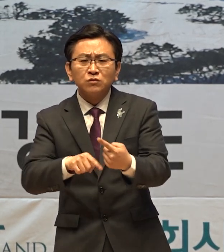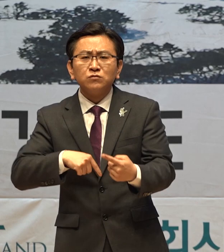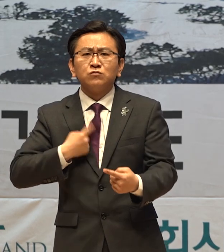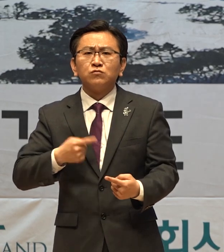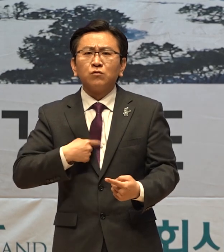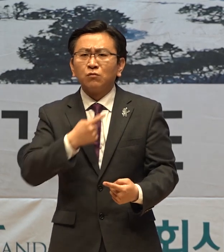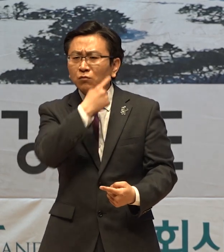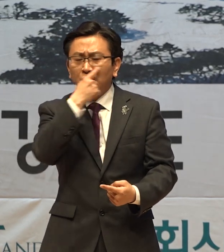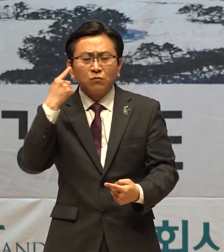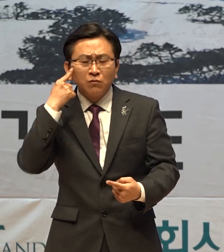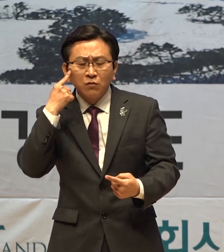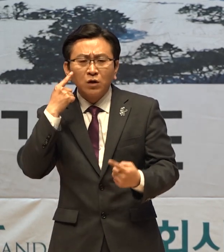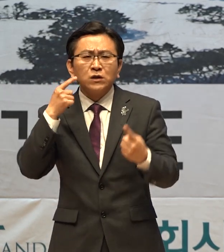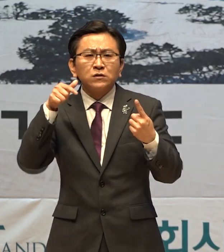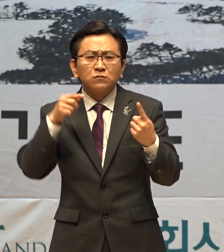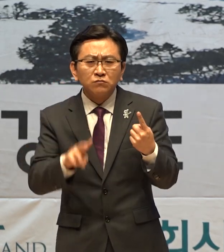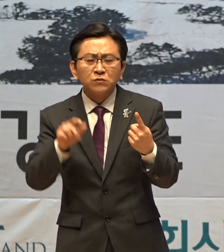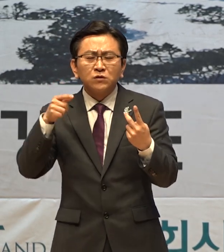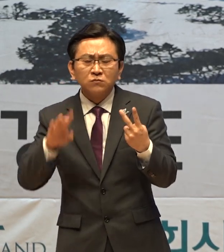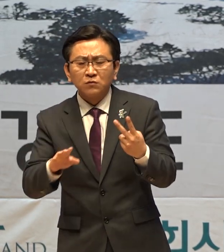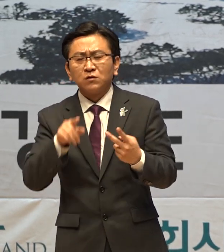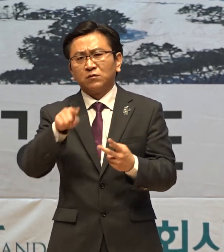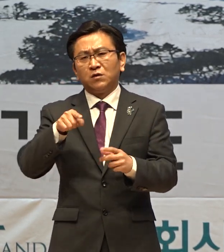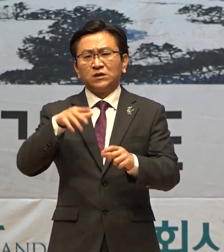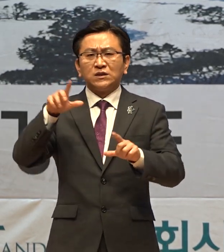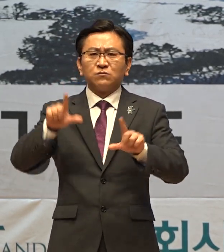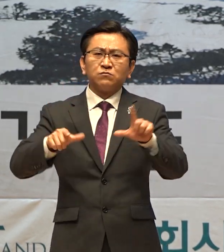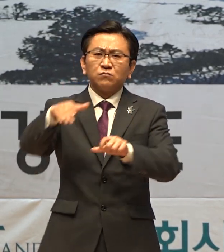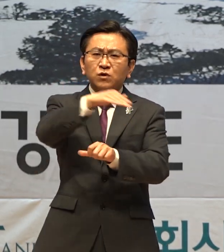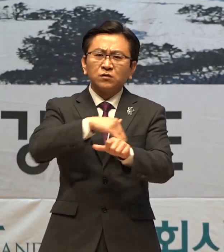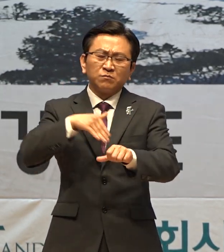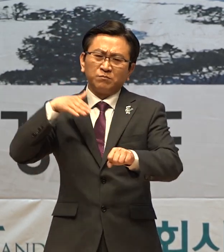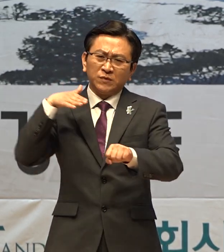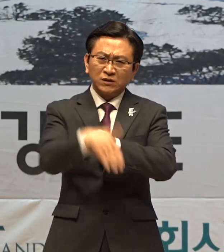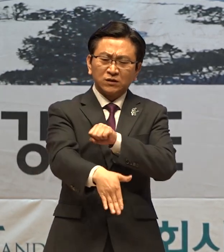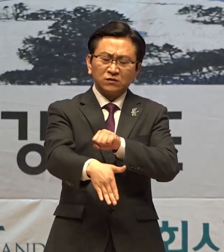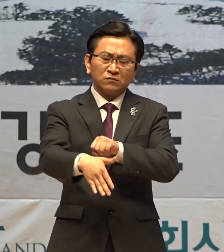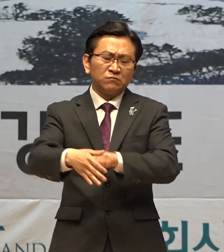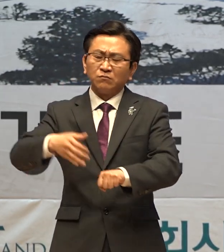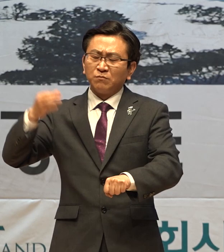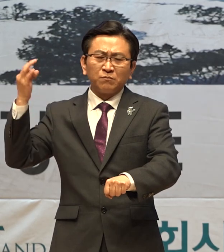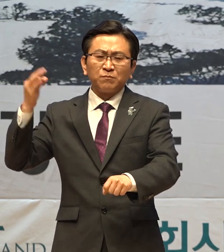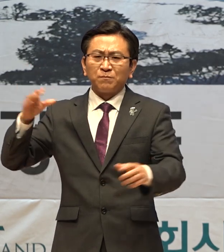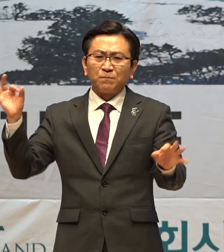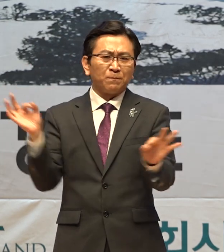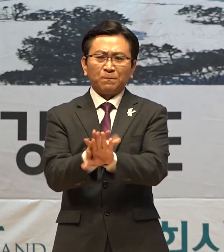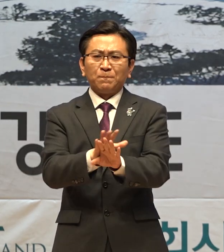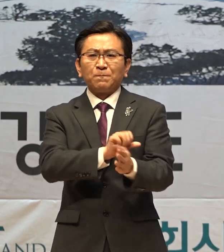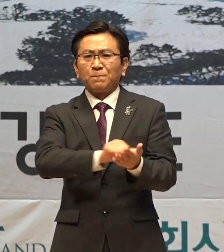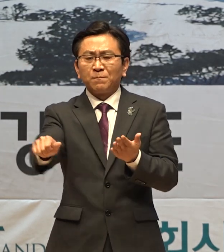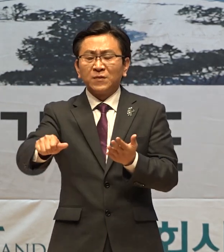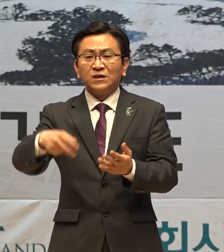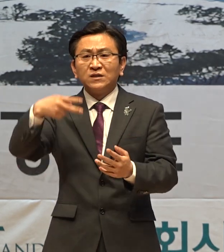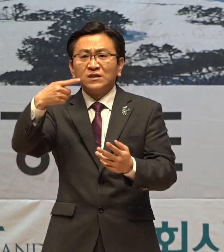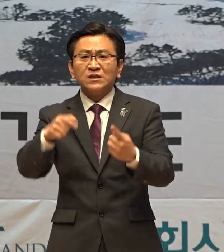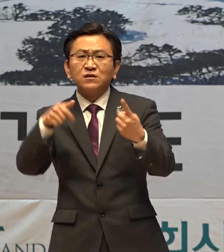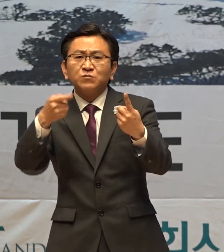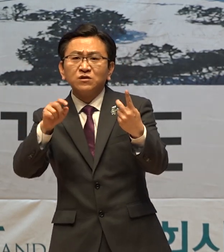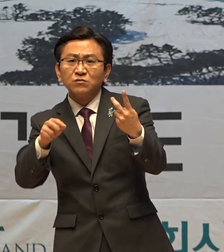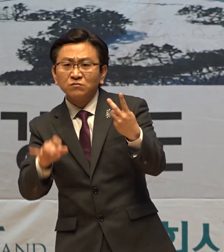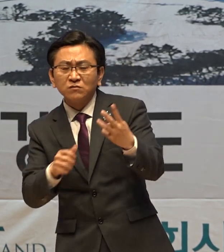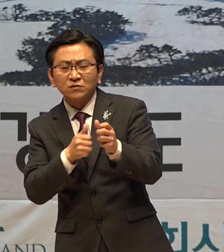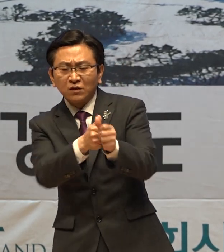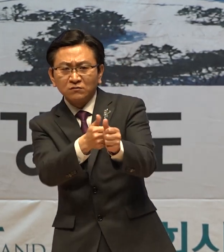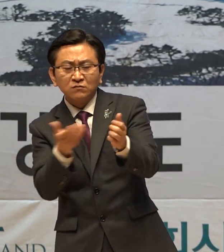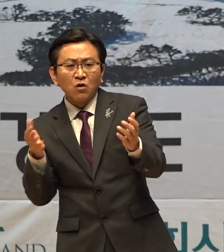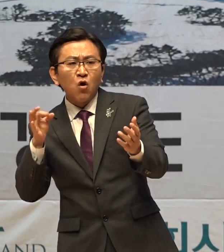스스로 입증해야 하는 편의적 방식 끝내겠습니다. 등급에 따른 획일적인